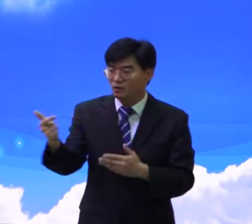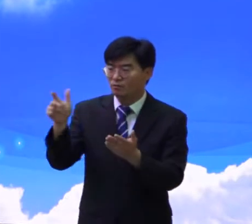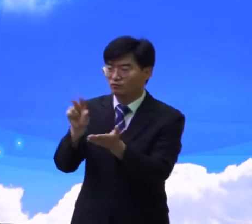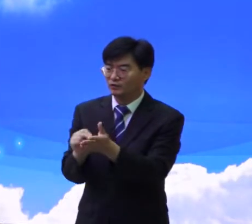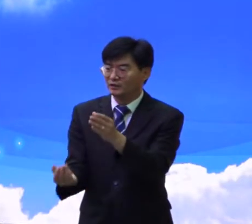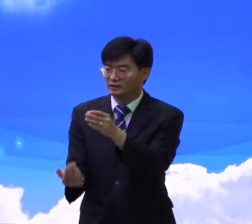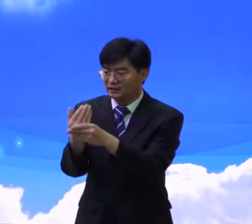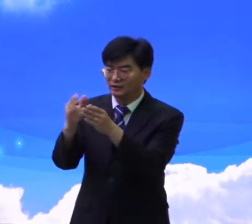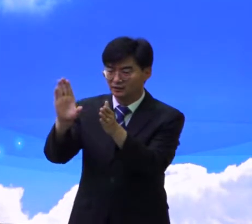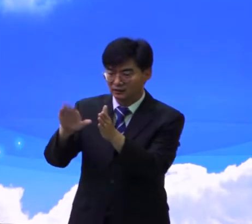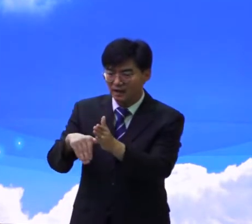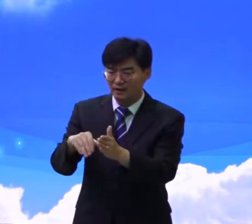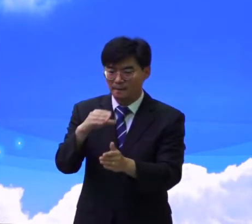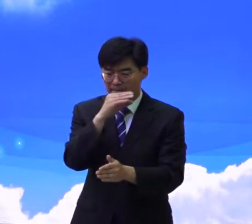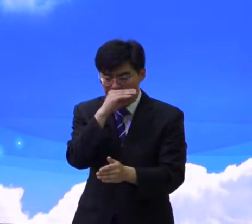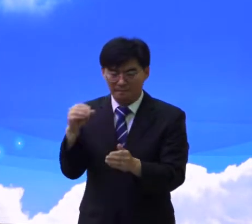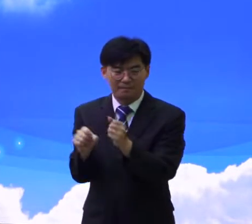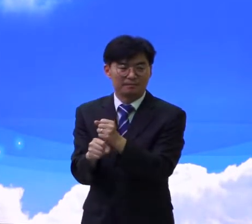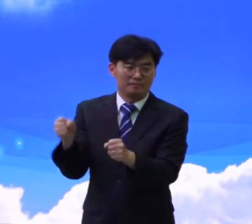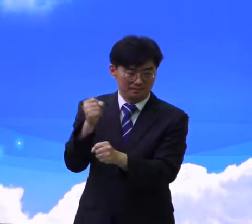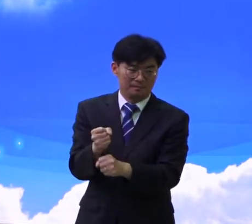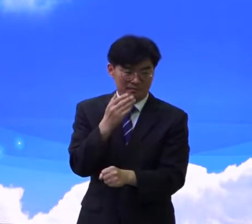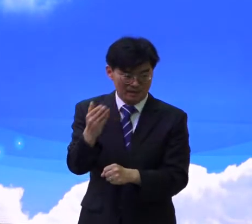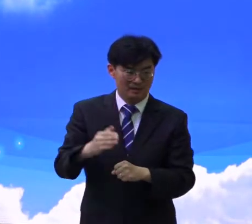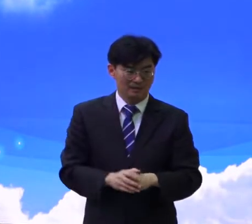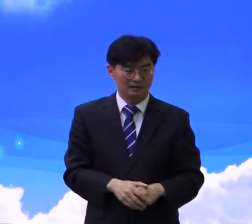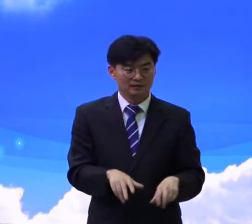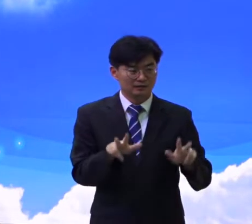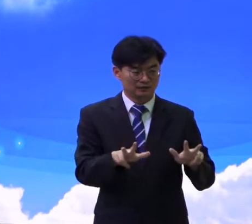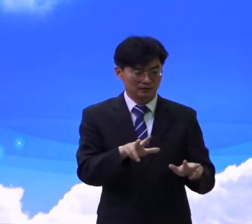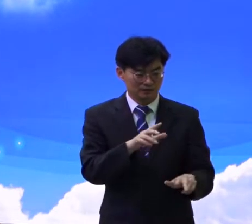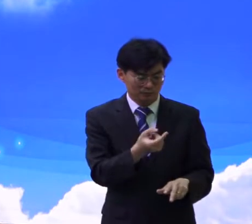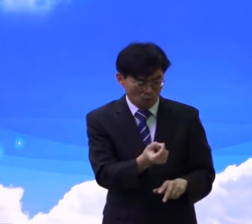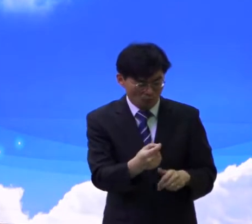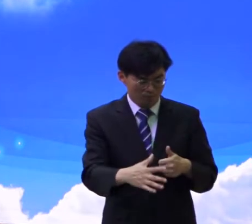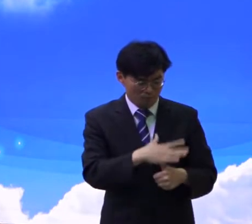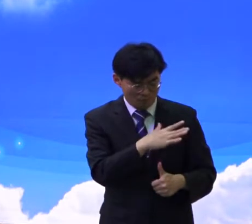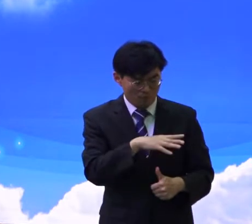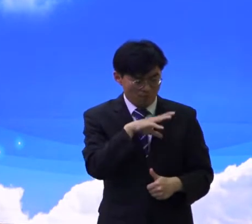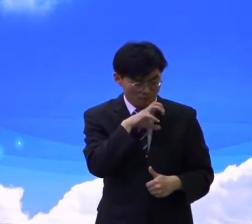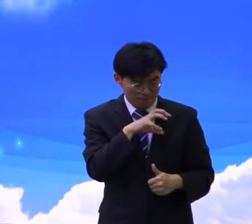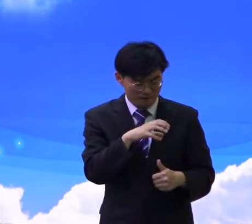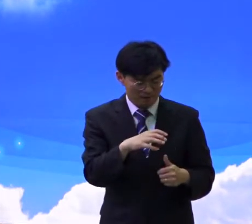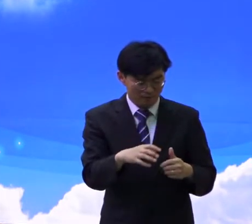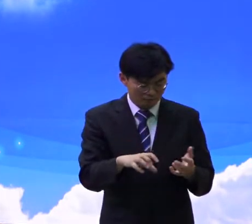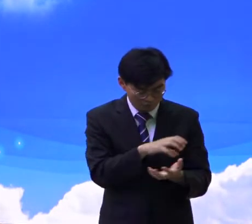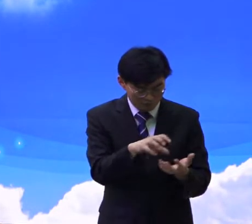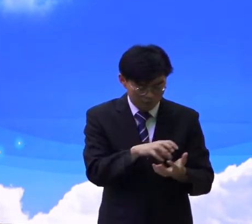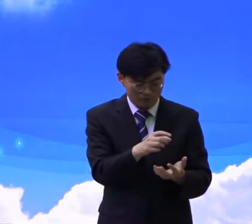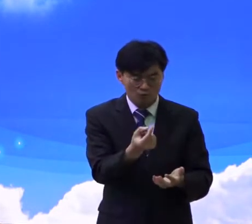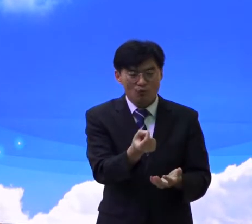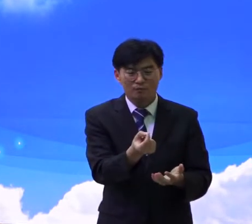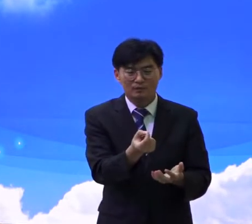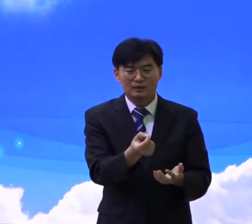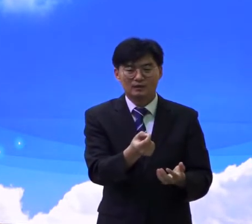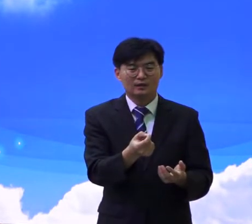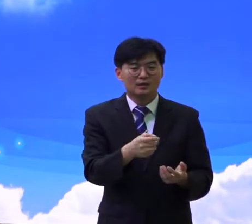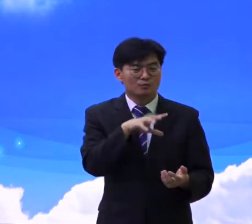않고 건재할 수 있습니다. 어떤 폭풍우가 몰아쳐도 사탄이